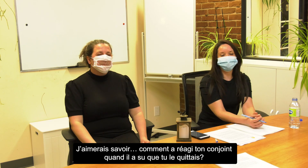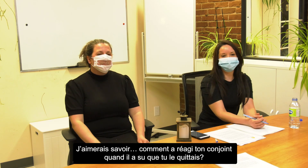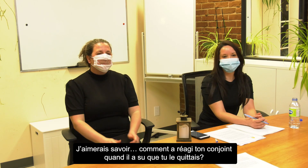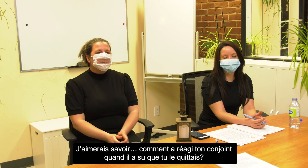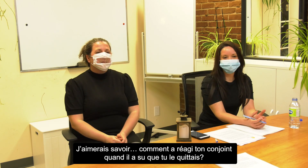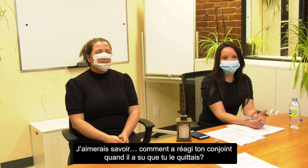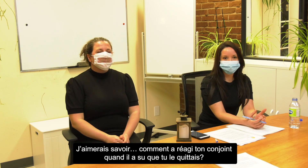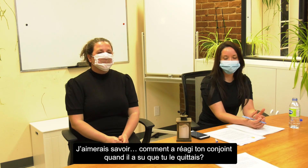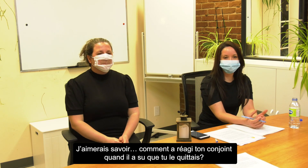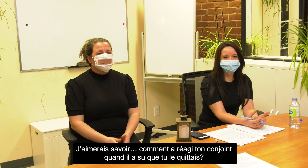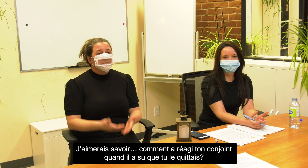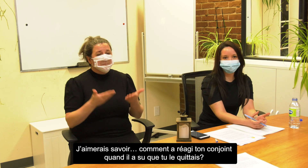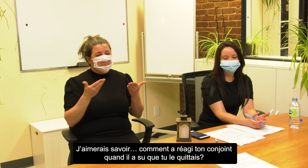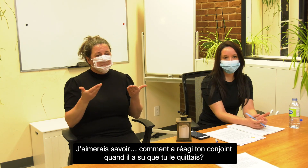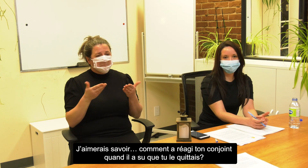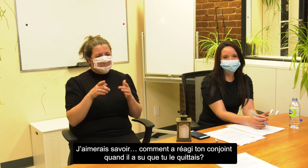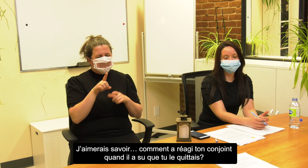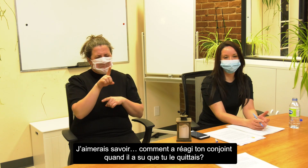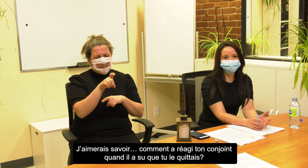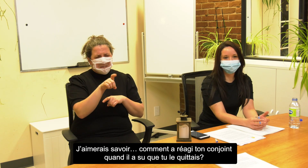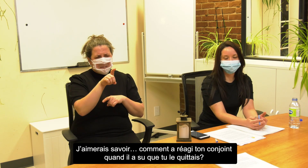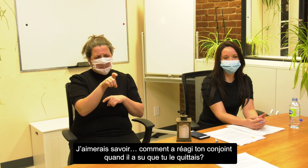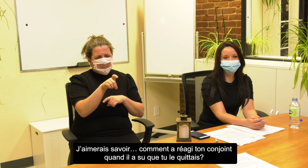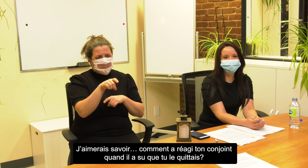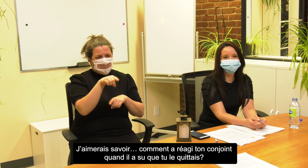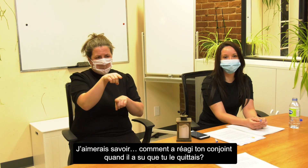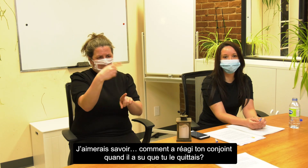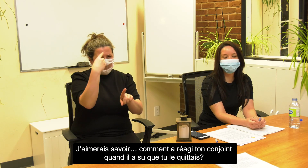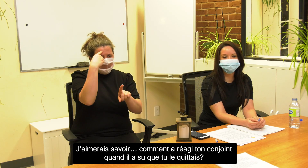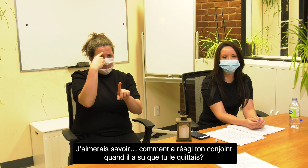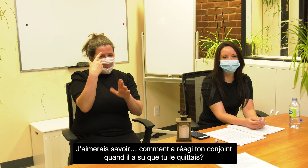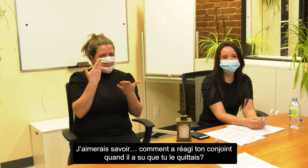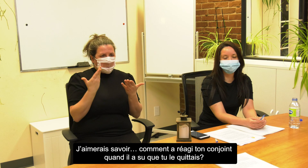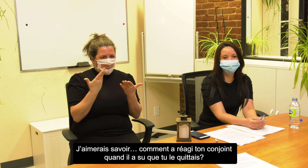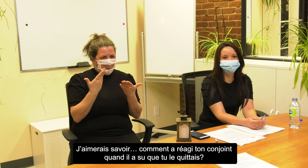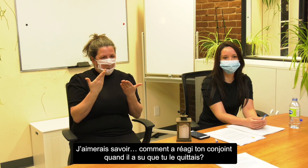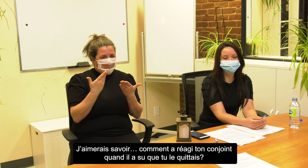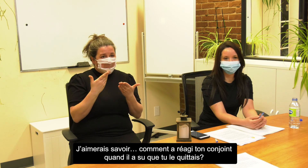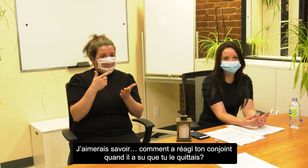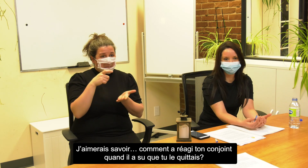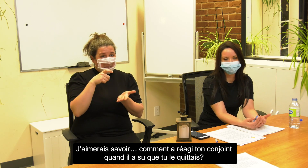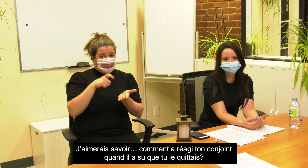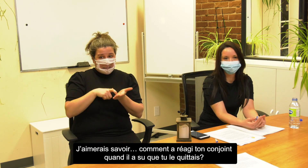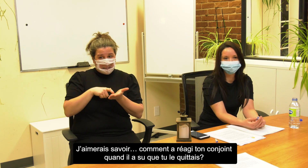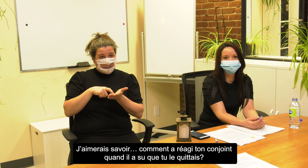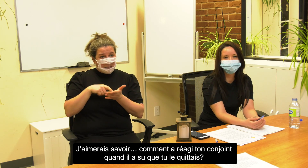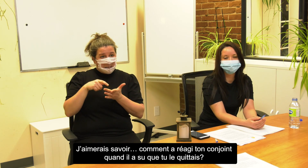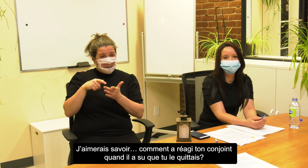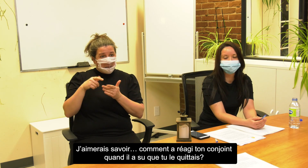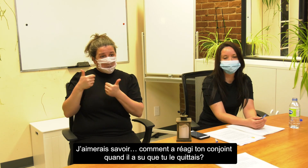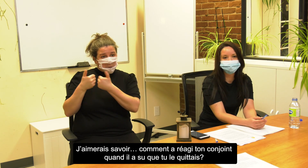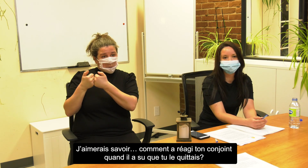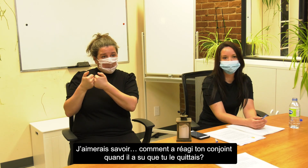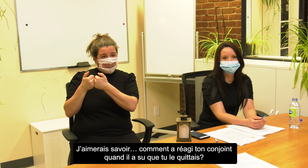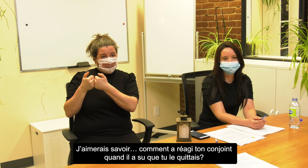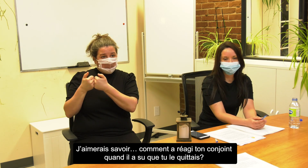J'aimerais savoir, d'après toi, comment monsieur va réagir quand il va se rendre compte que tu es parti?